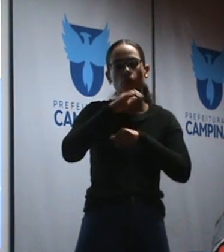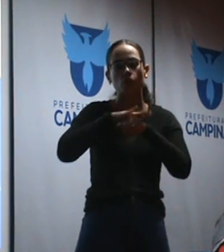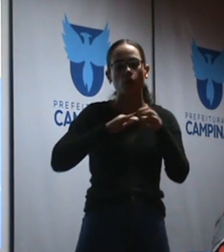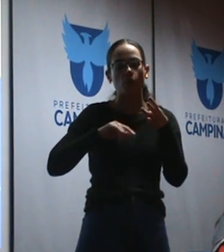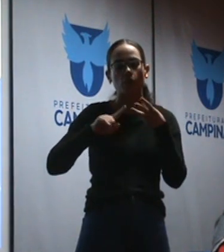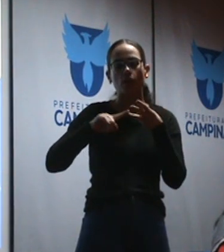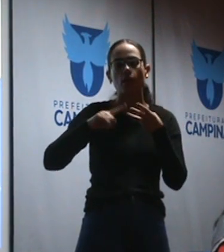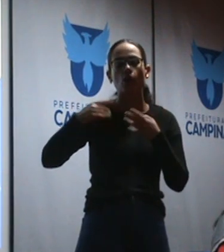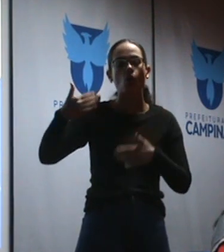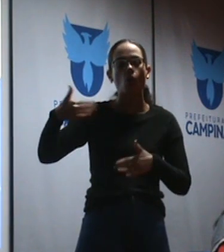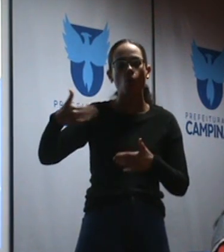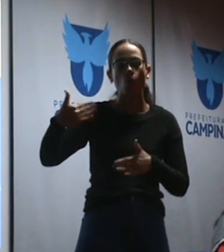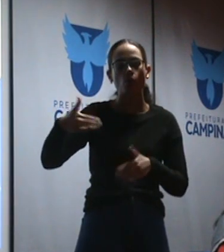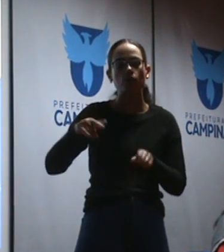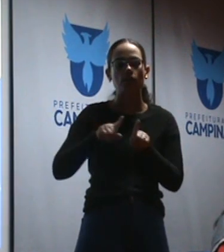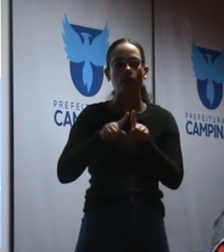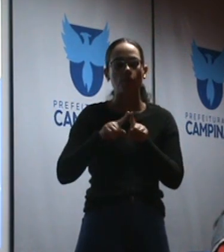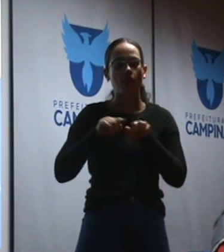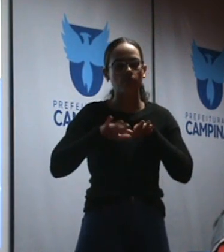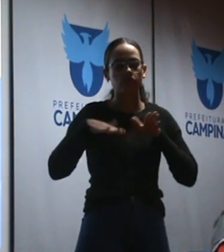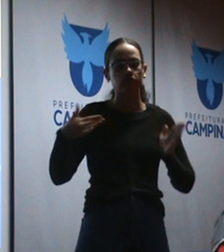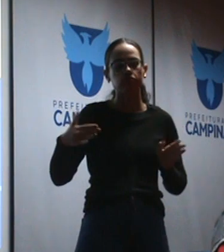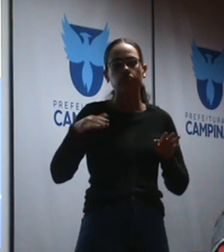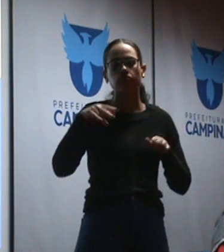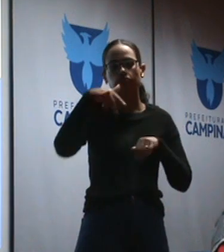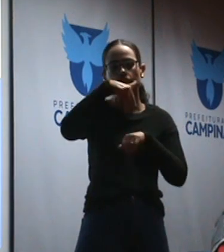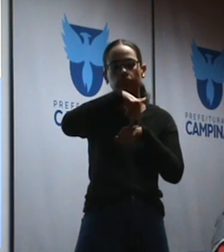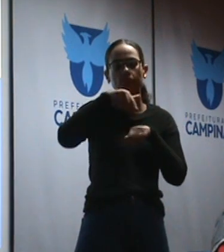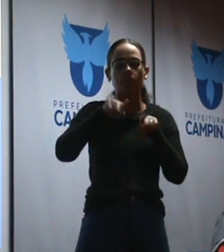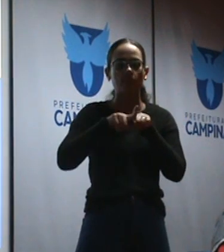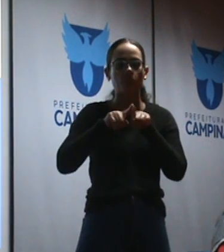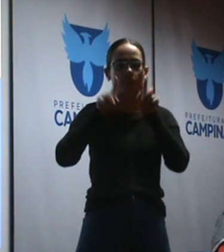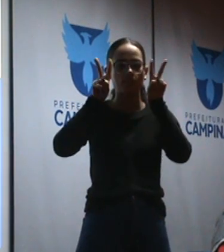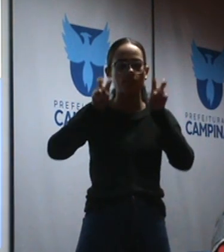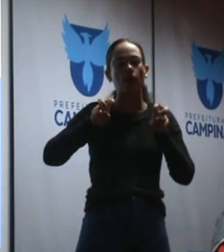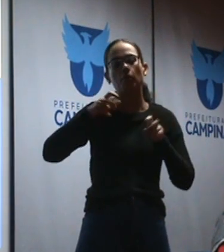aqui para o Pleno, para a gente avaliar como é essa situação, porque